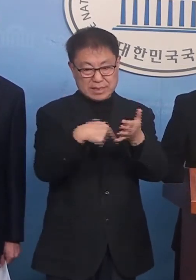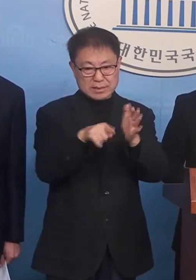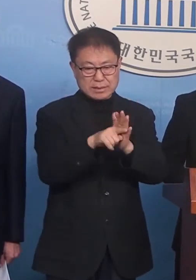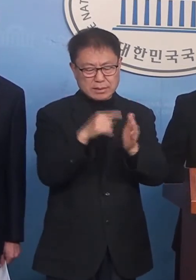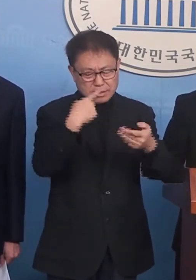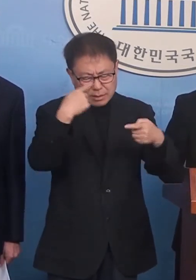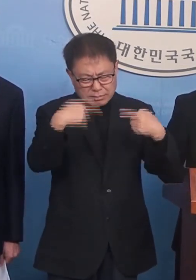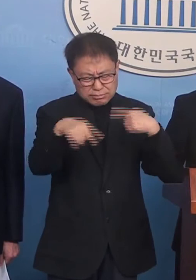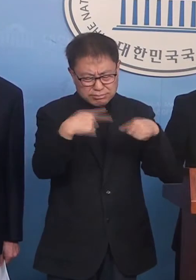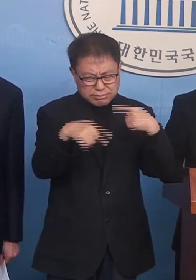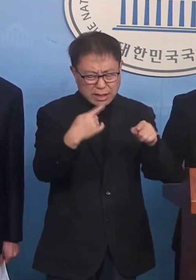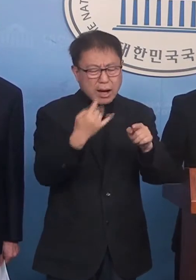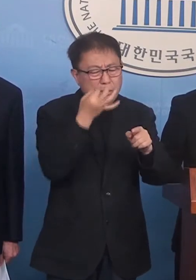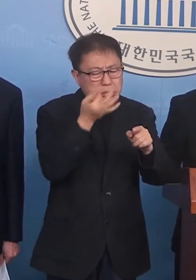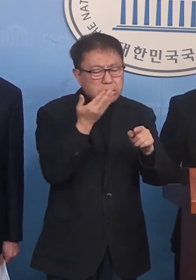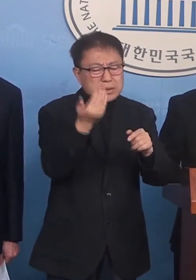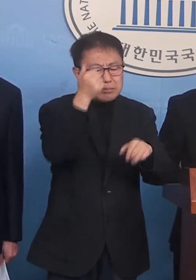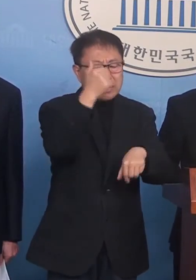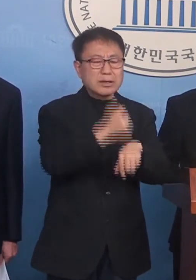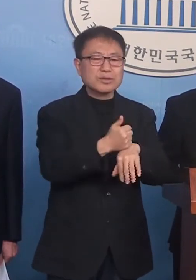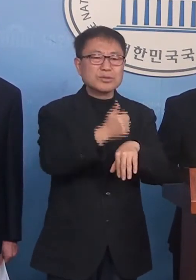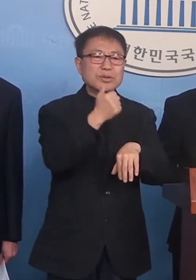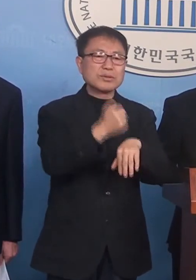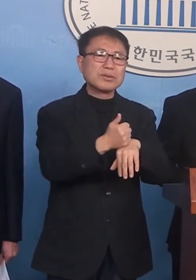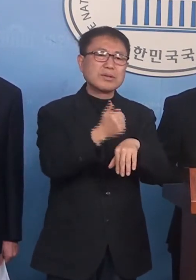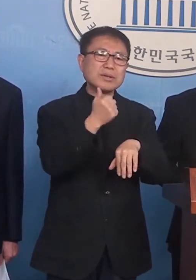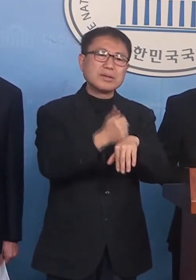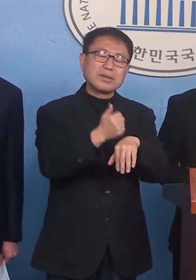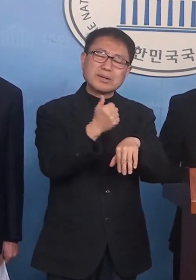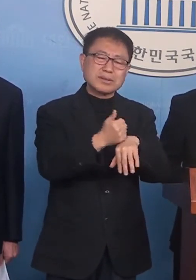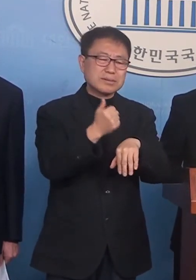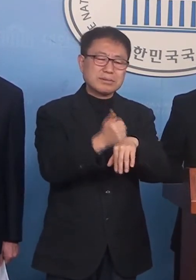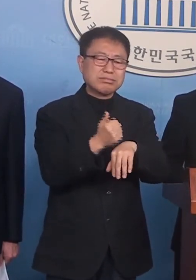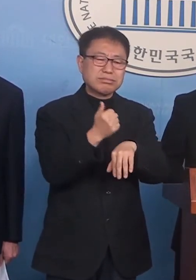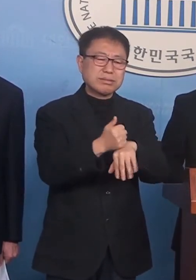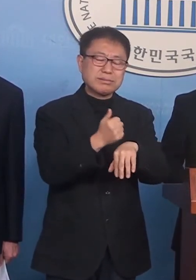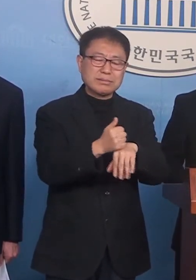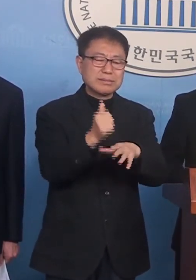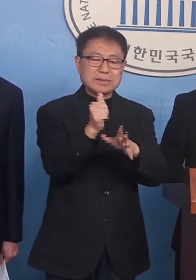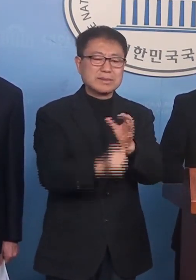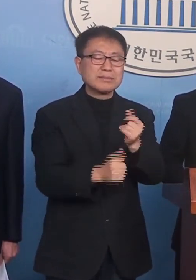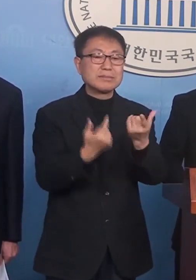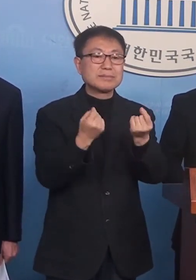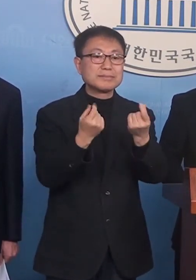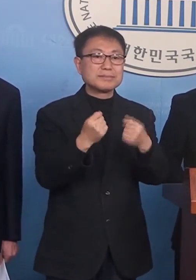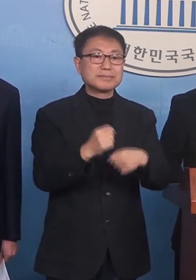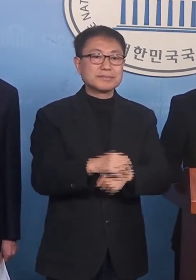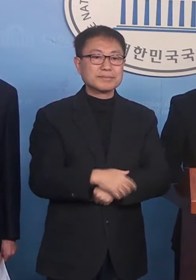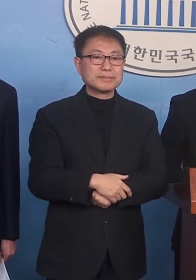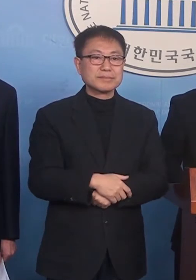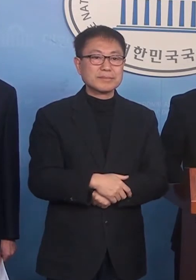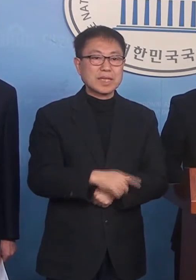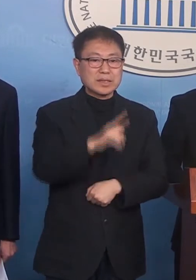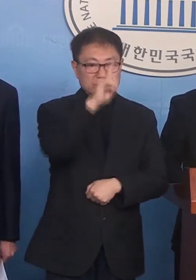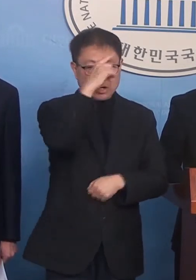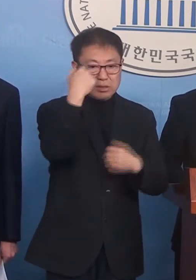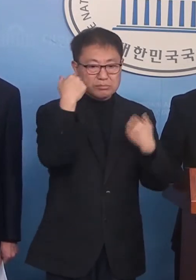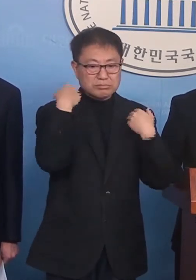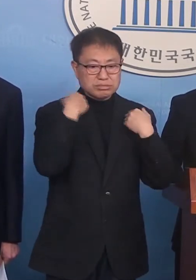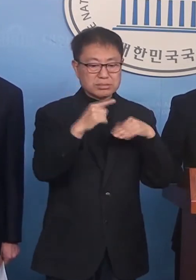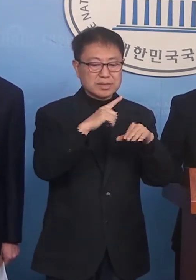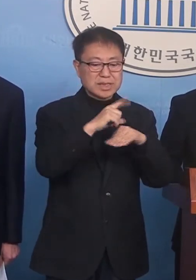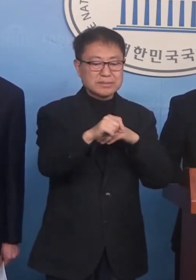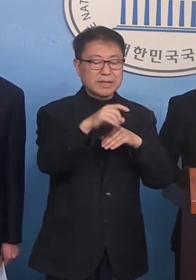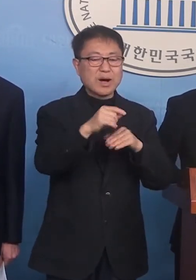정책을 내놓았지만 결국 두더지 잡기 게임에 불과했습니다. 정부와